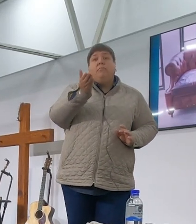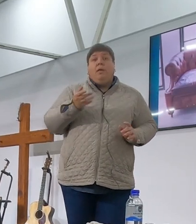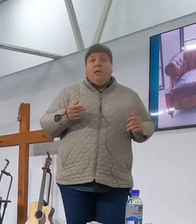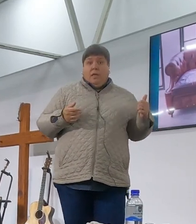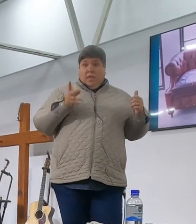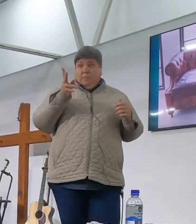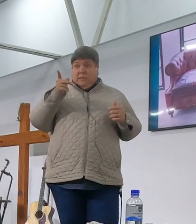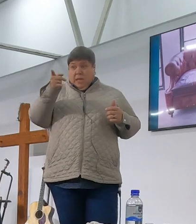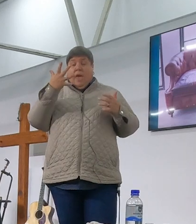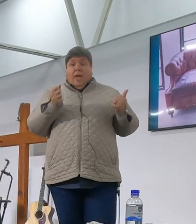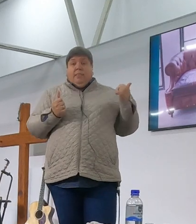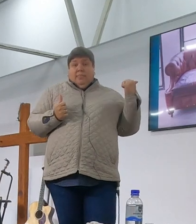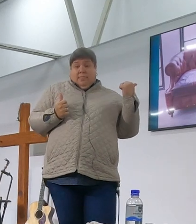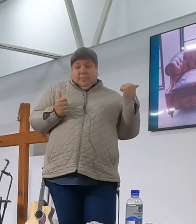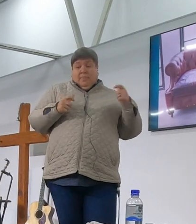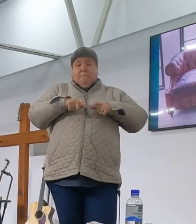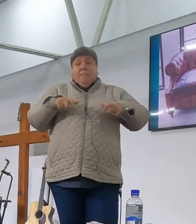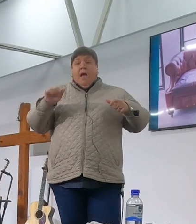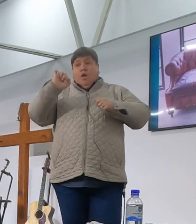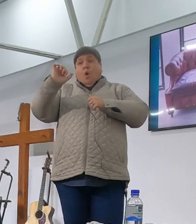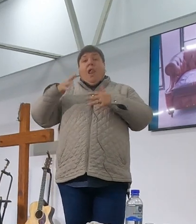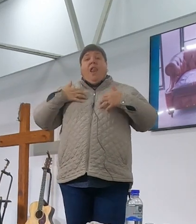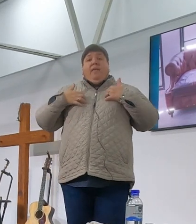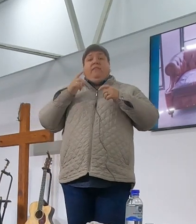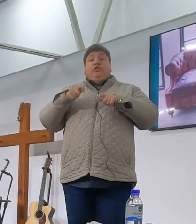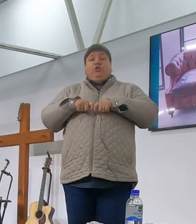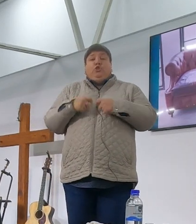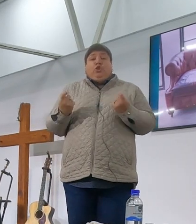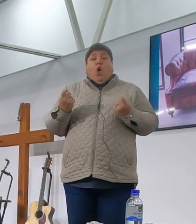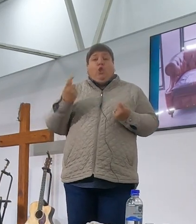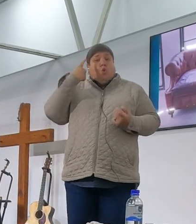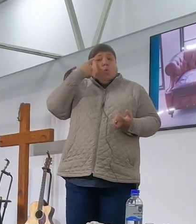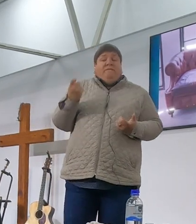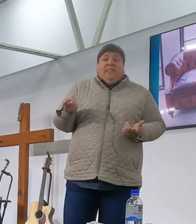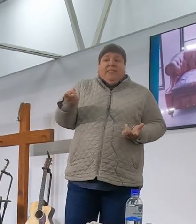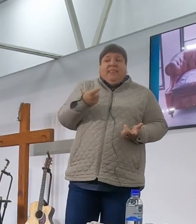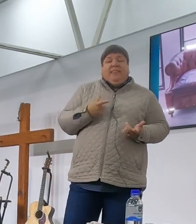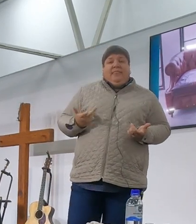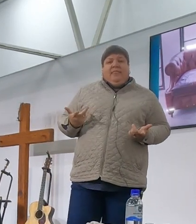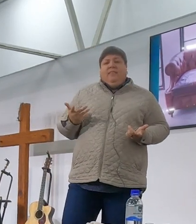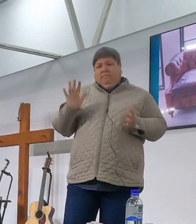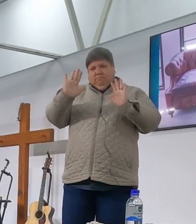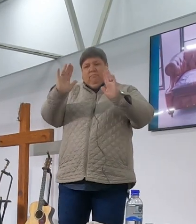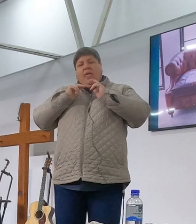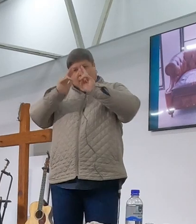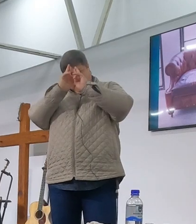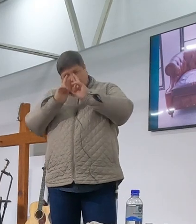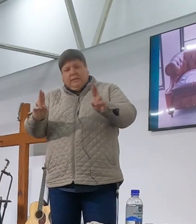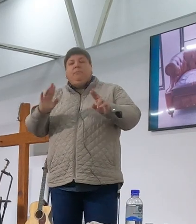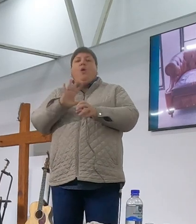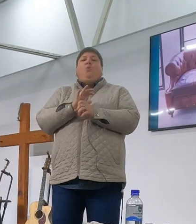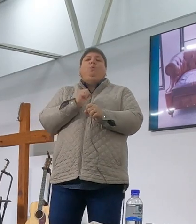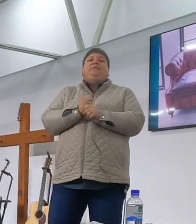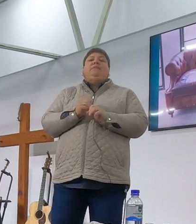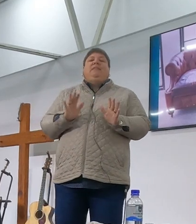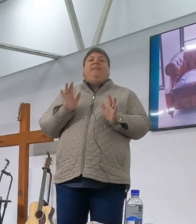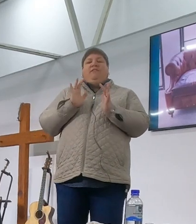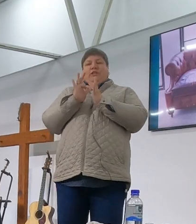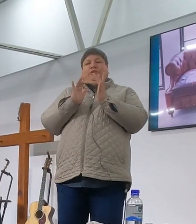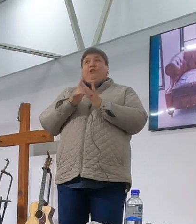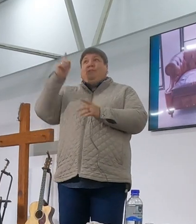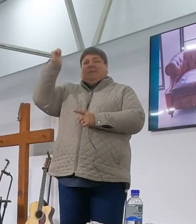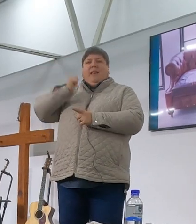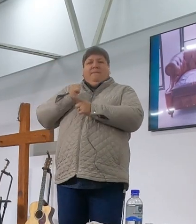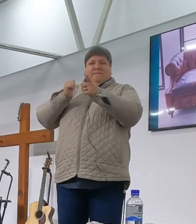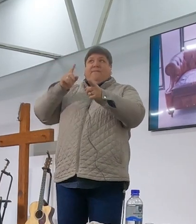sitkamerbank vanoggend en jy sit hier en jou lewe is stikken. Ek wil hê jy moet weet, ek het respek vir jou, want Jesus is lief vir jou